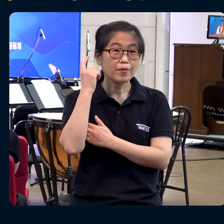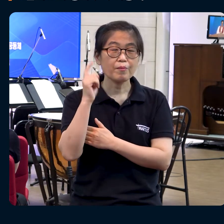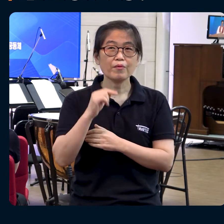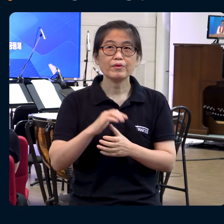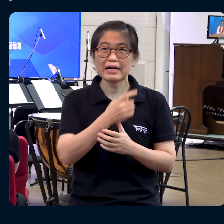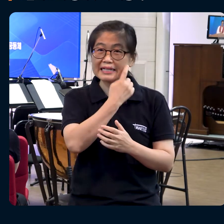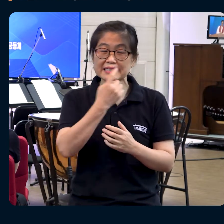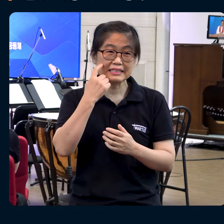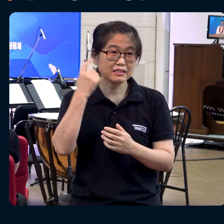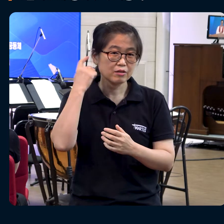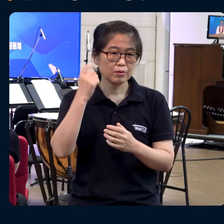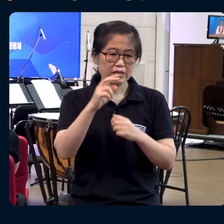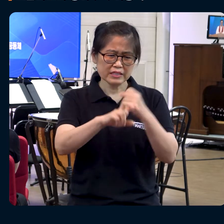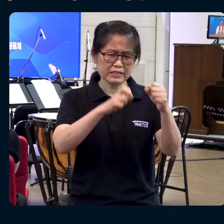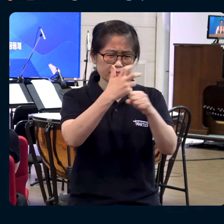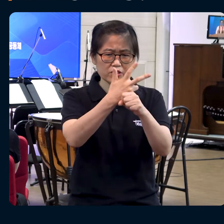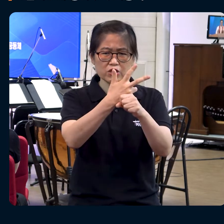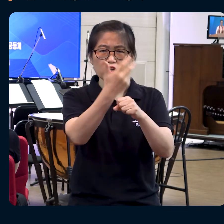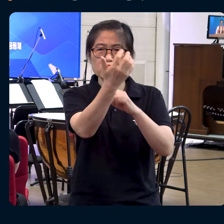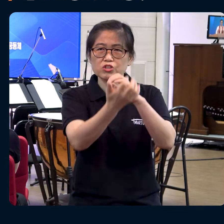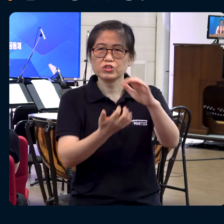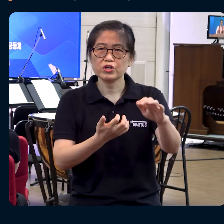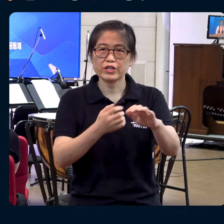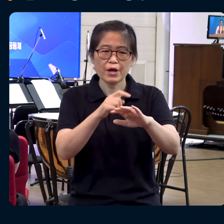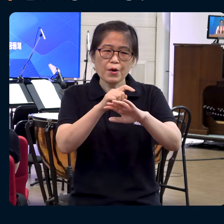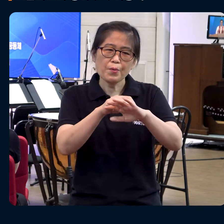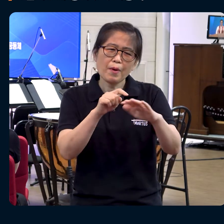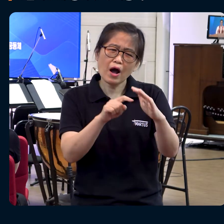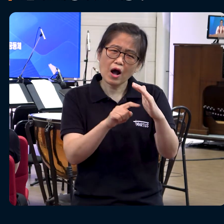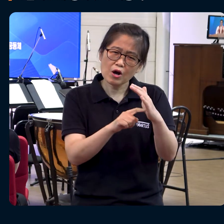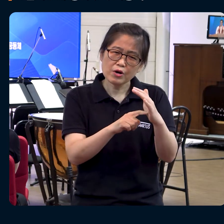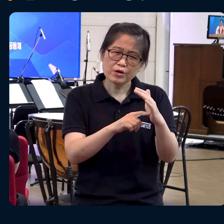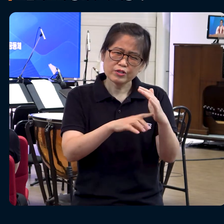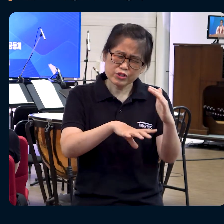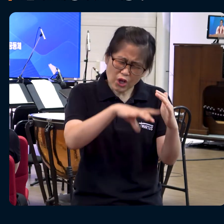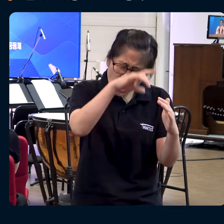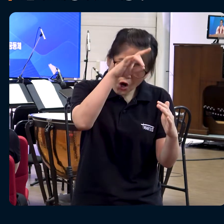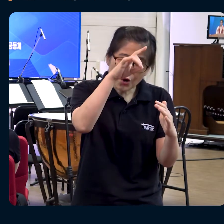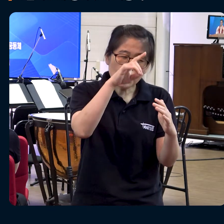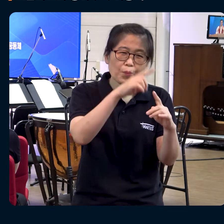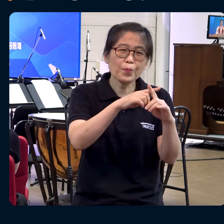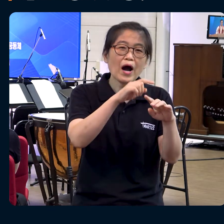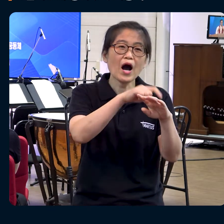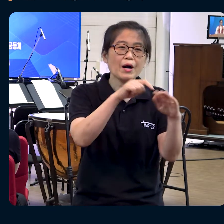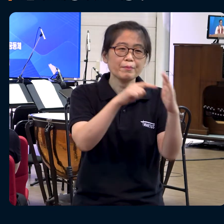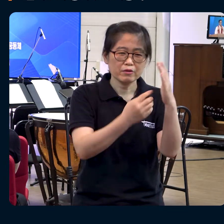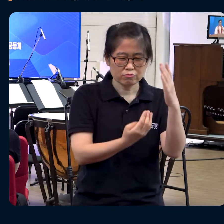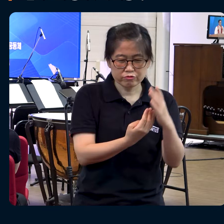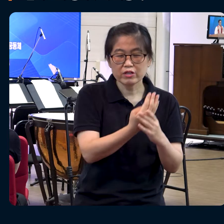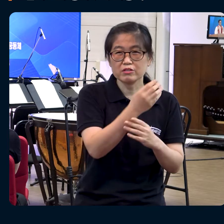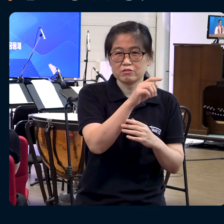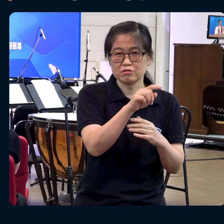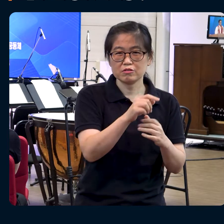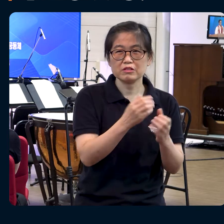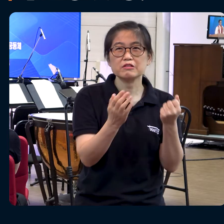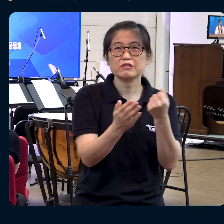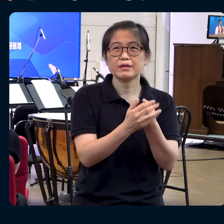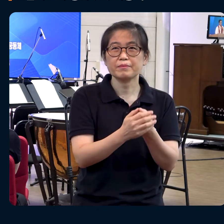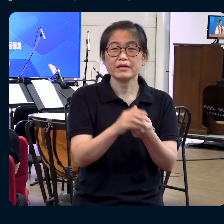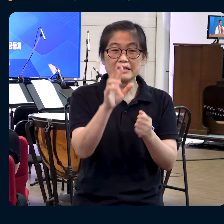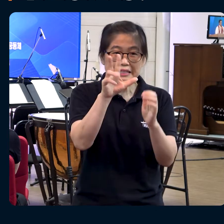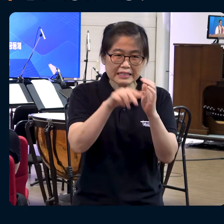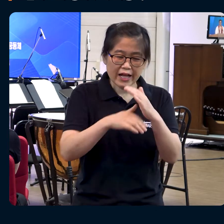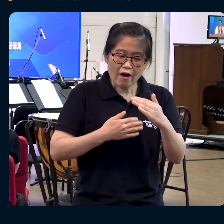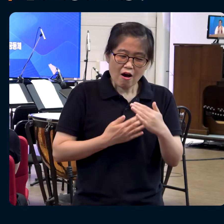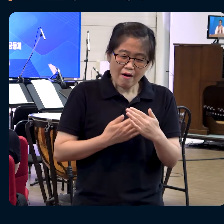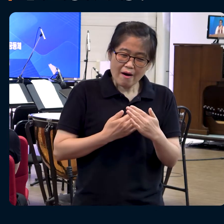혼인 서약을 하는데 27년 전에 갑자기 그 마음이 새롭게 들더라는 거예요. 그때 그